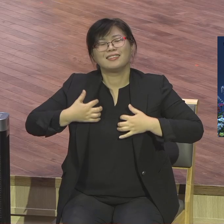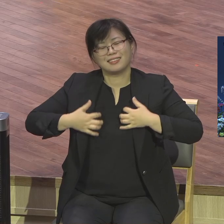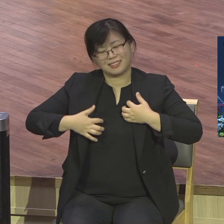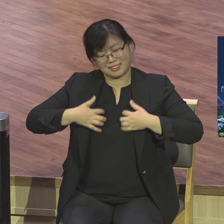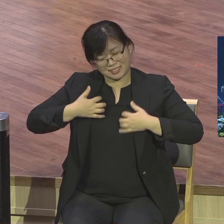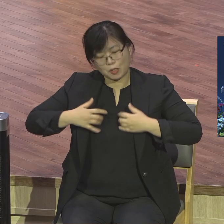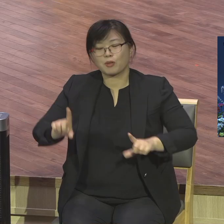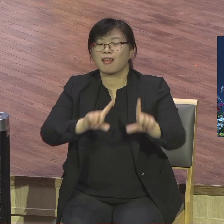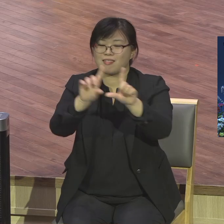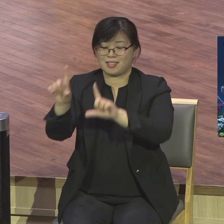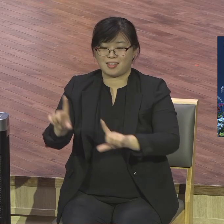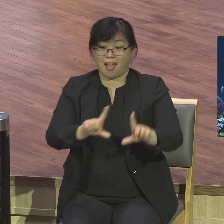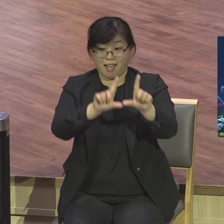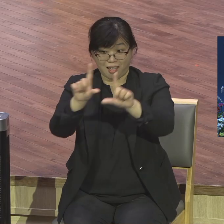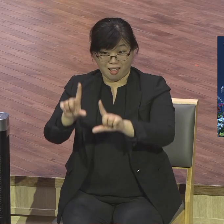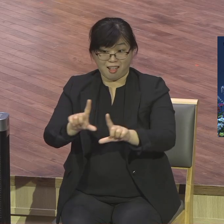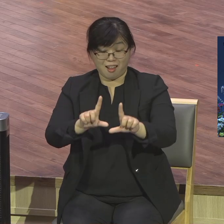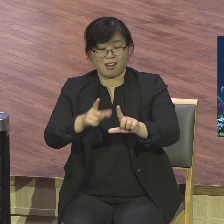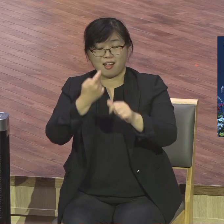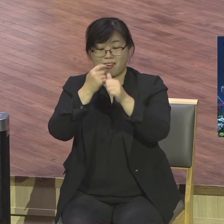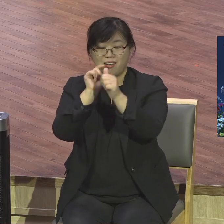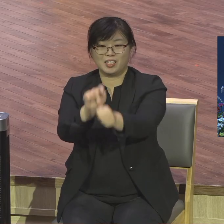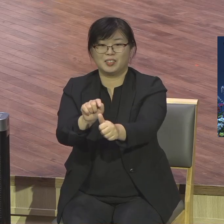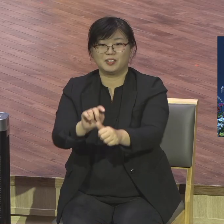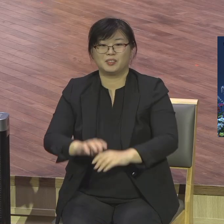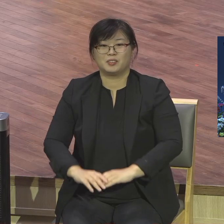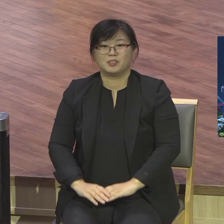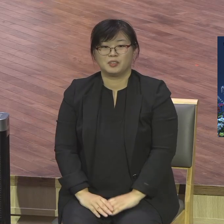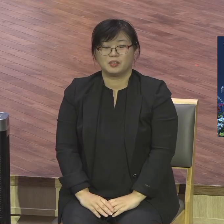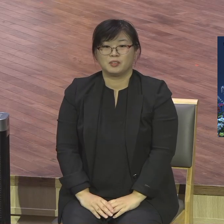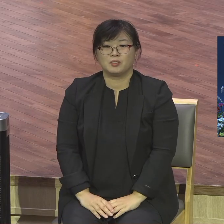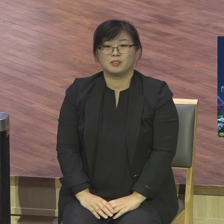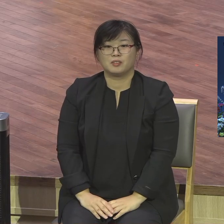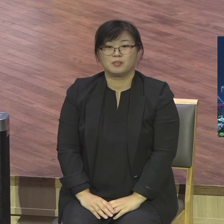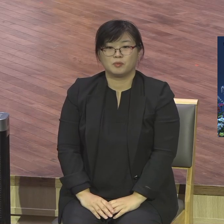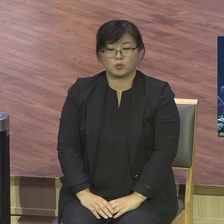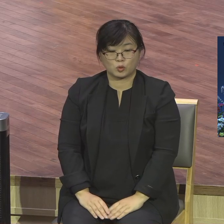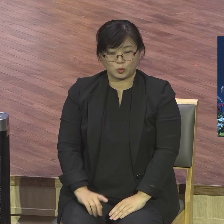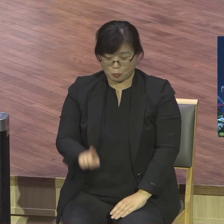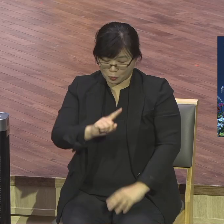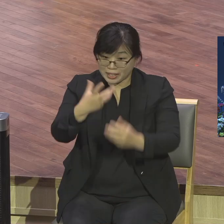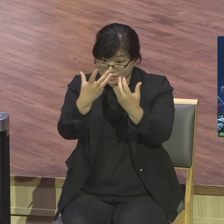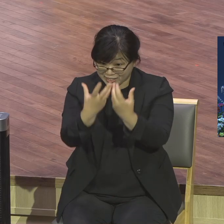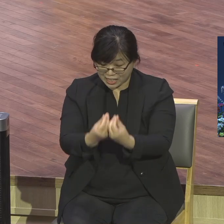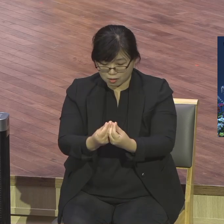우리가 인생을 살면서 의무감으로 사는 거 힘들죠. 의무감.